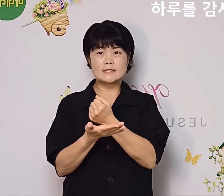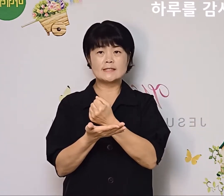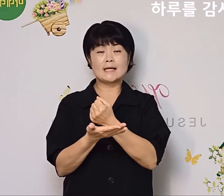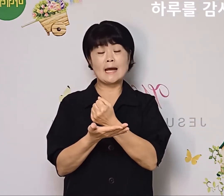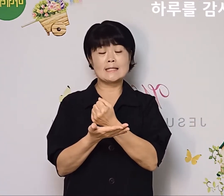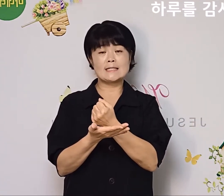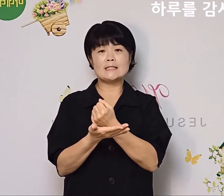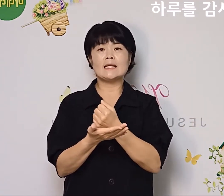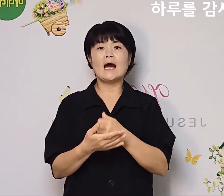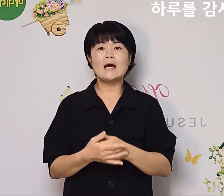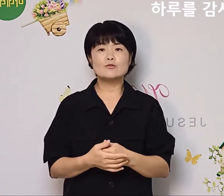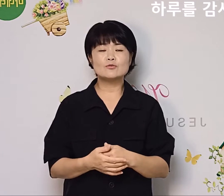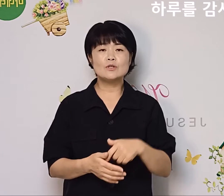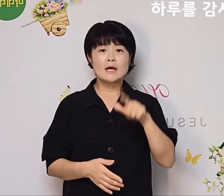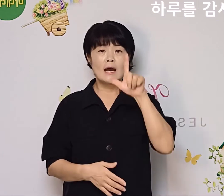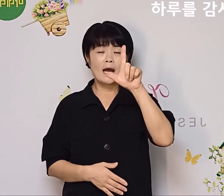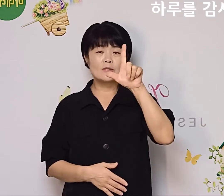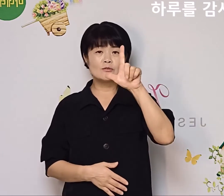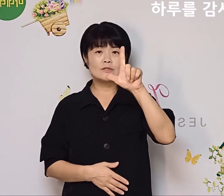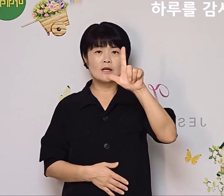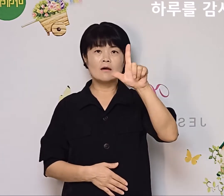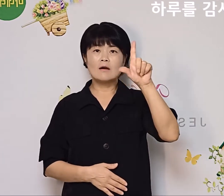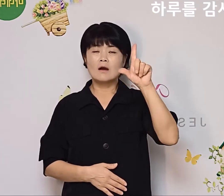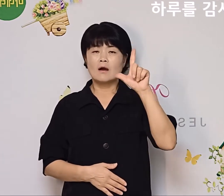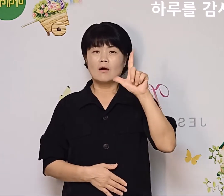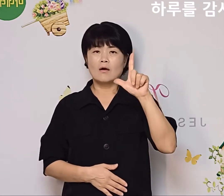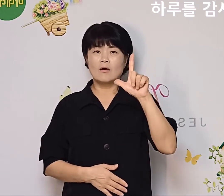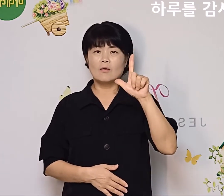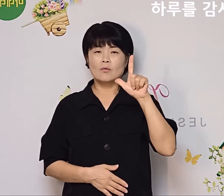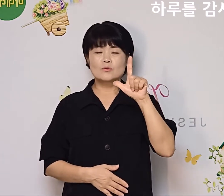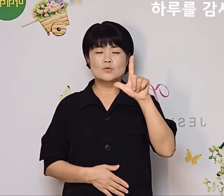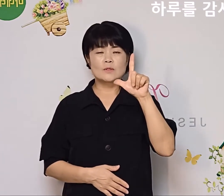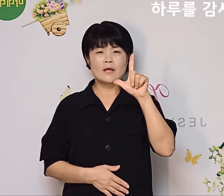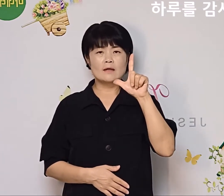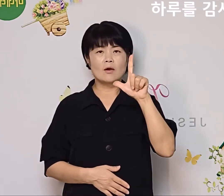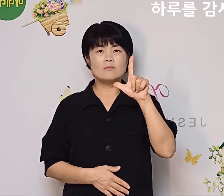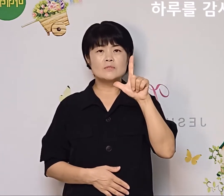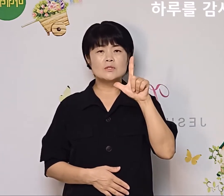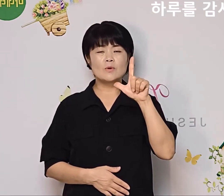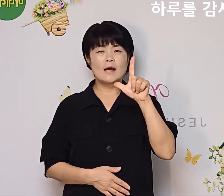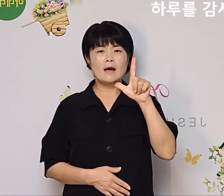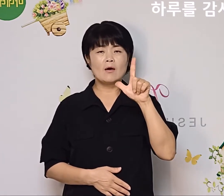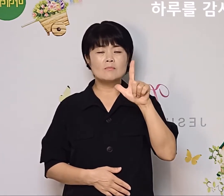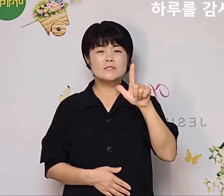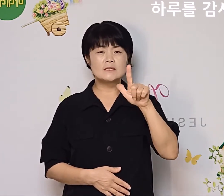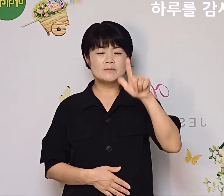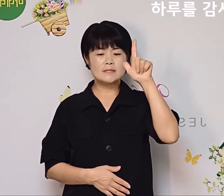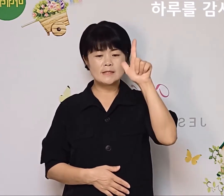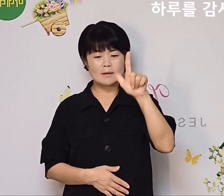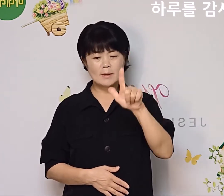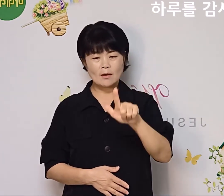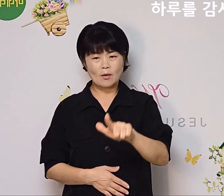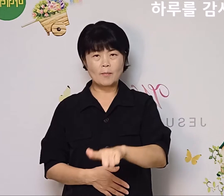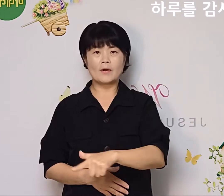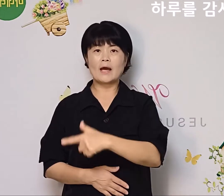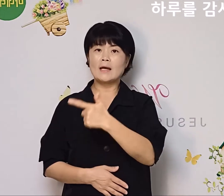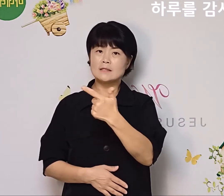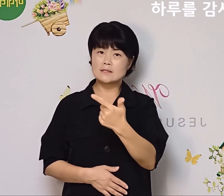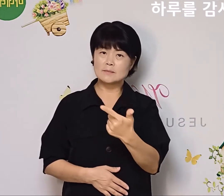주어진, 가진 하루는요. 오른손에 검지와 엄지를 피신 다음에 엎어라,